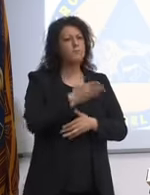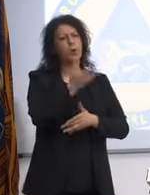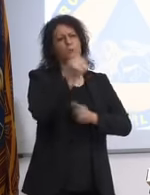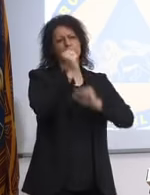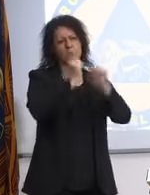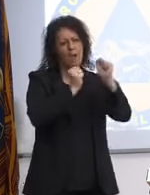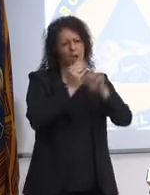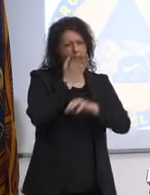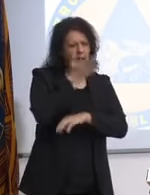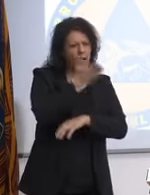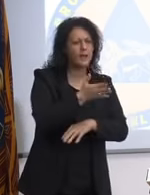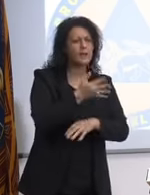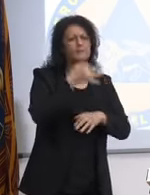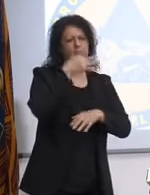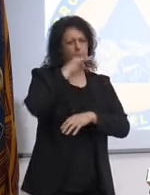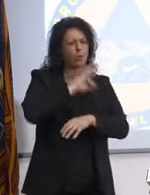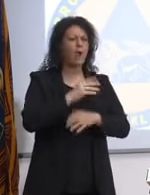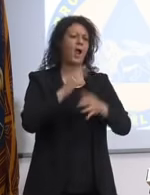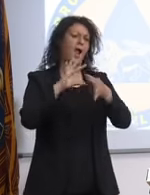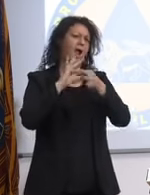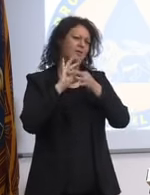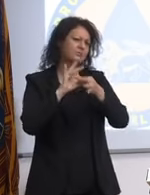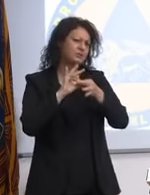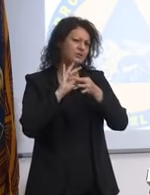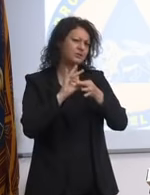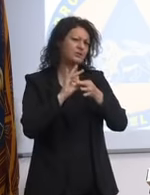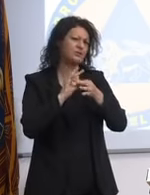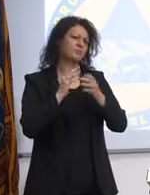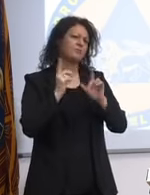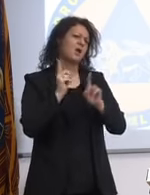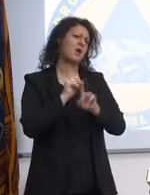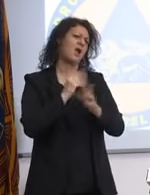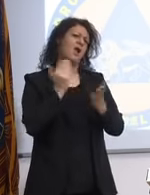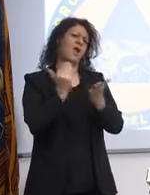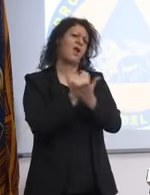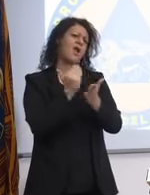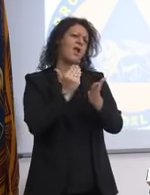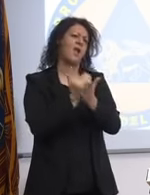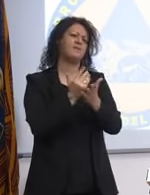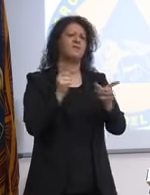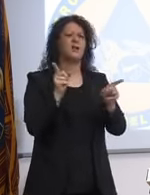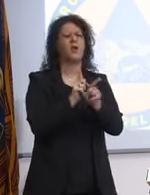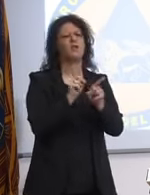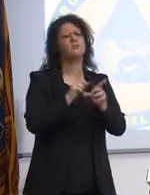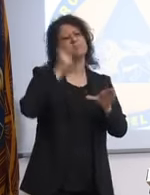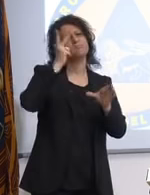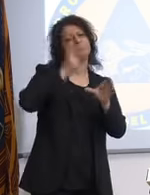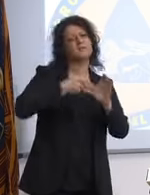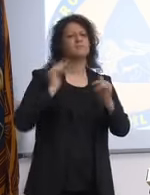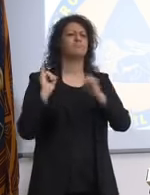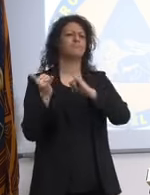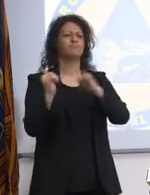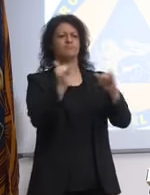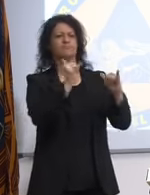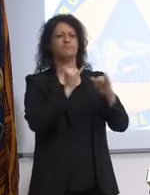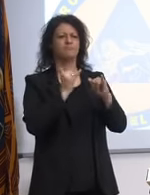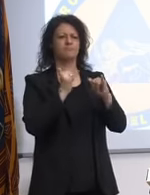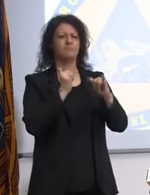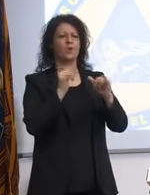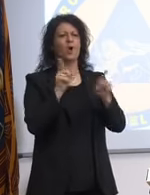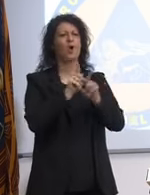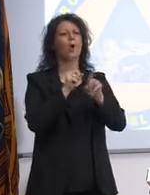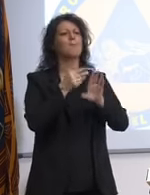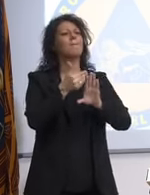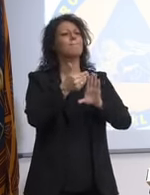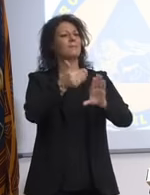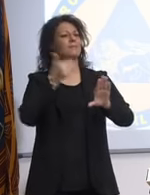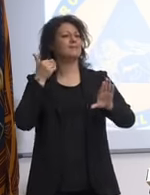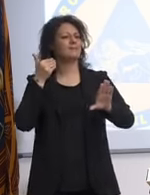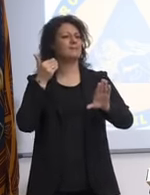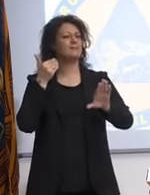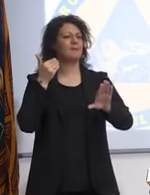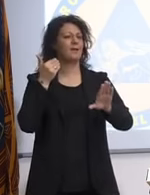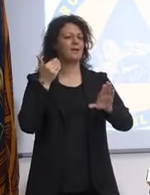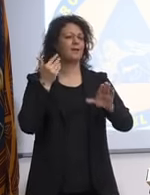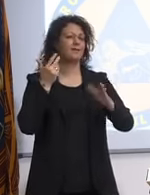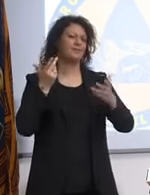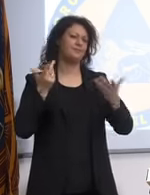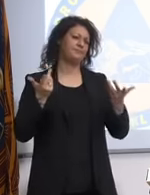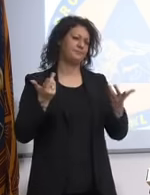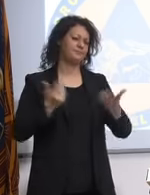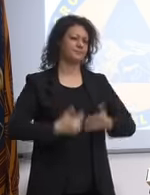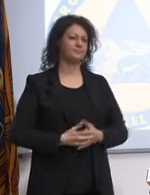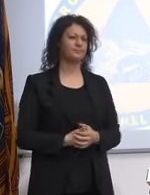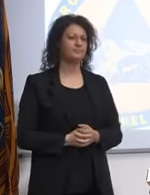amici, ma non serve fare l'happy hour come lo facevamo prima del virus. E poi è un sacrificio,